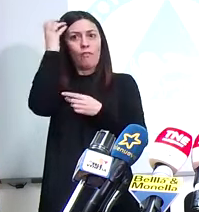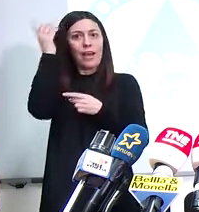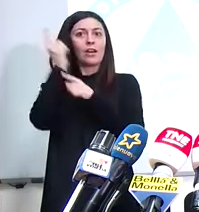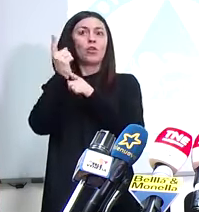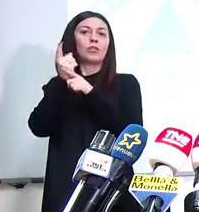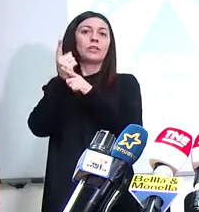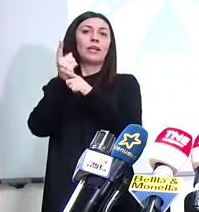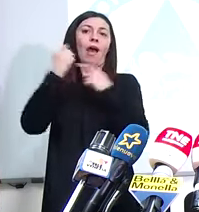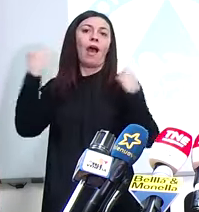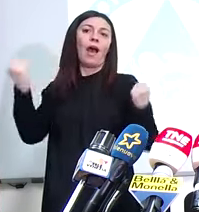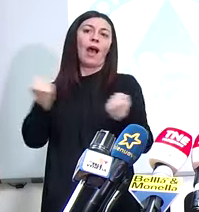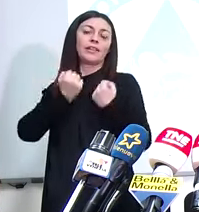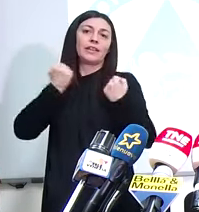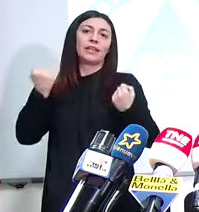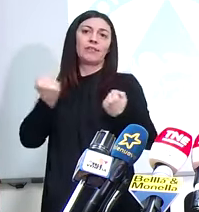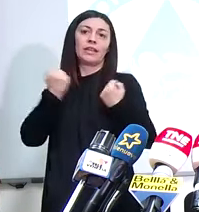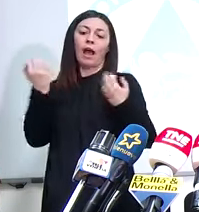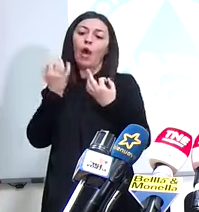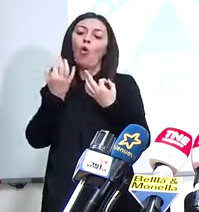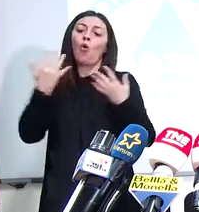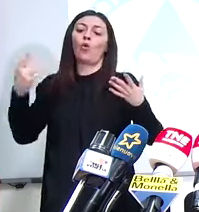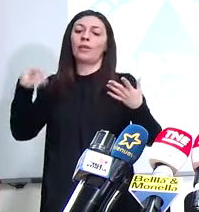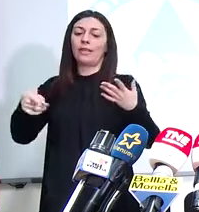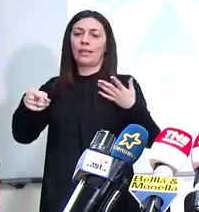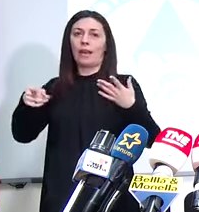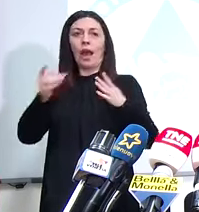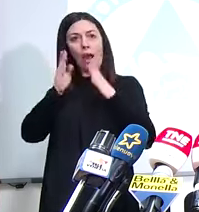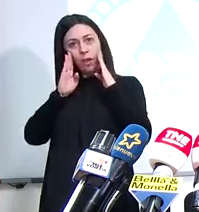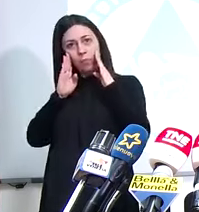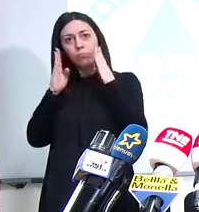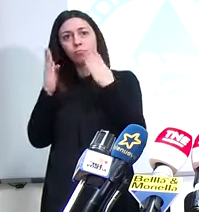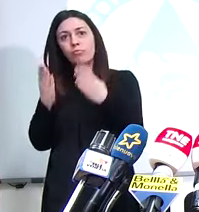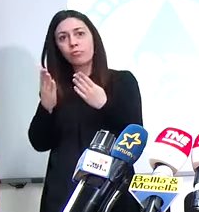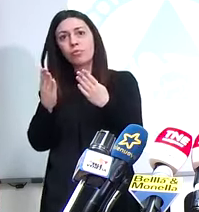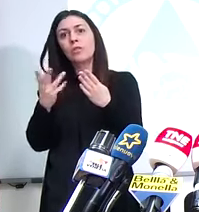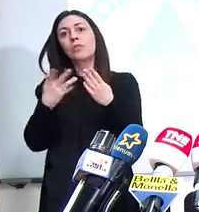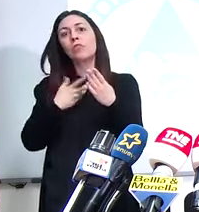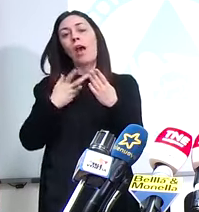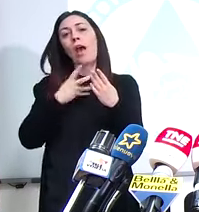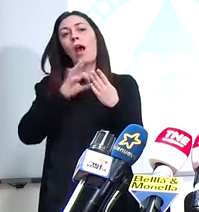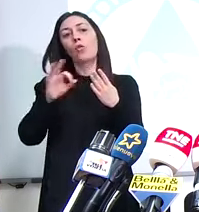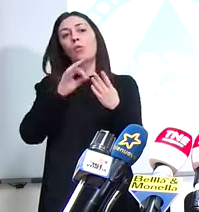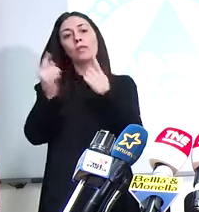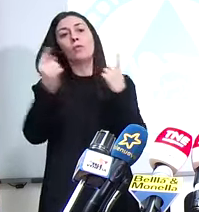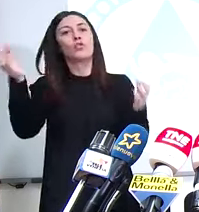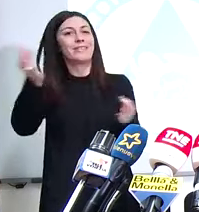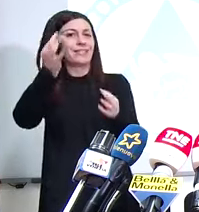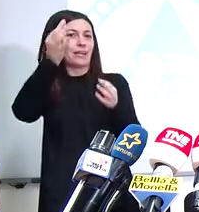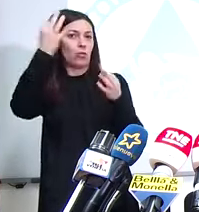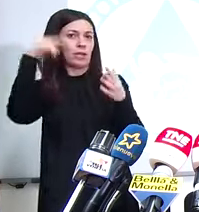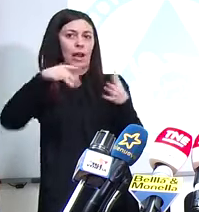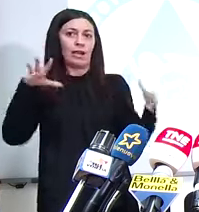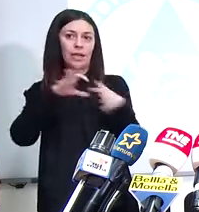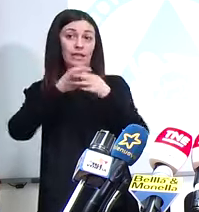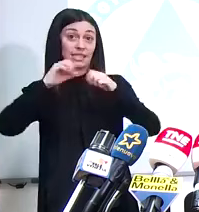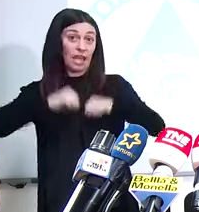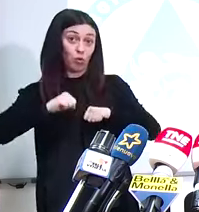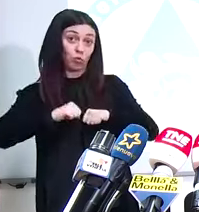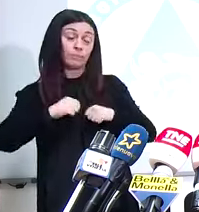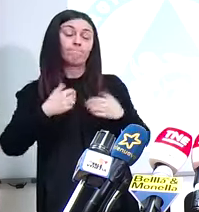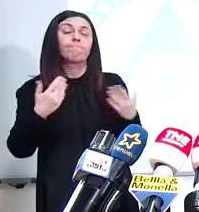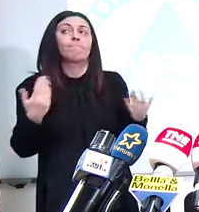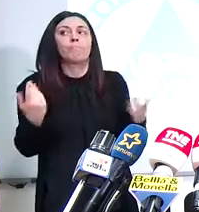ovviamente sono anche dei fatti straordinari come questi ma sono diciamo di salute c'è da capire un po il timing